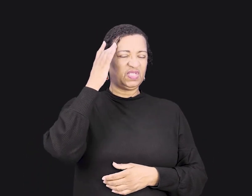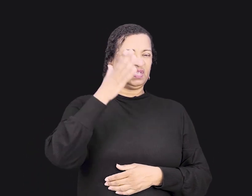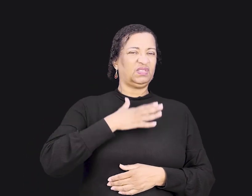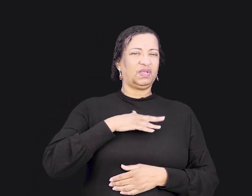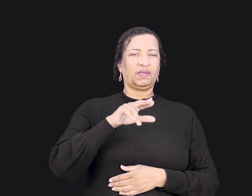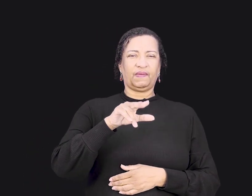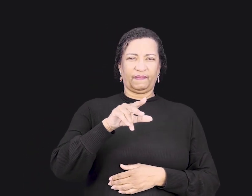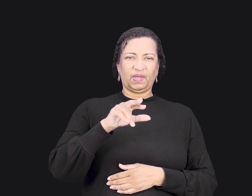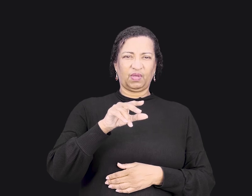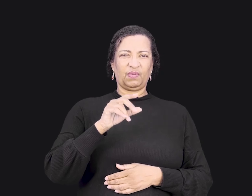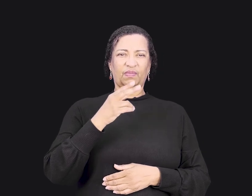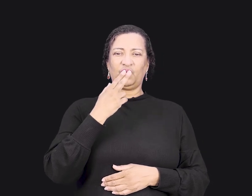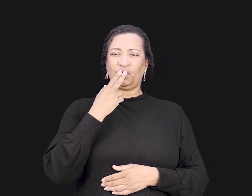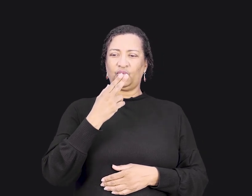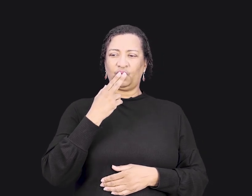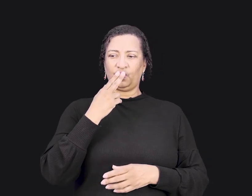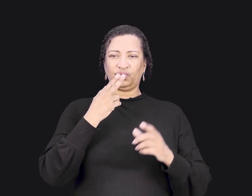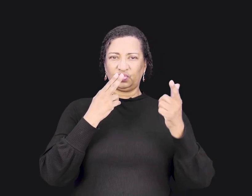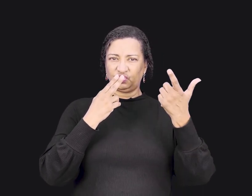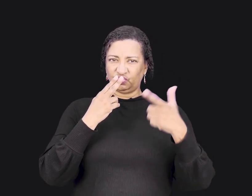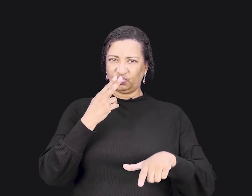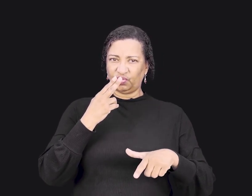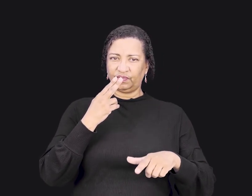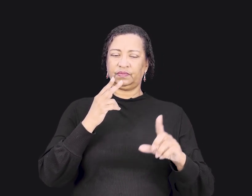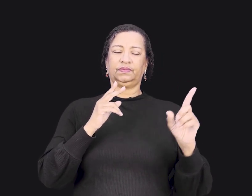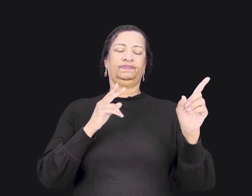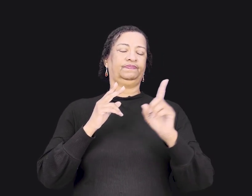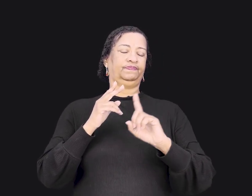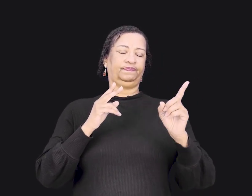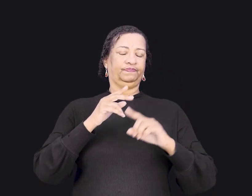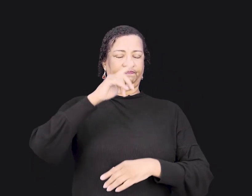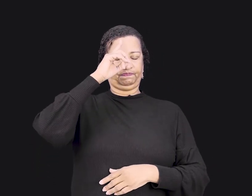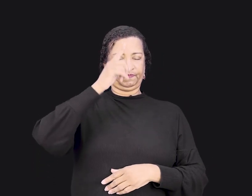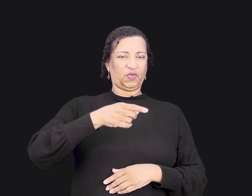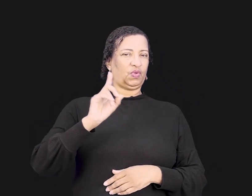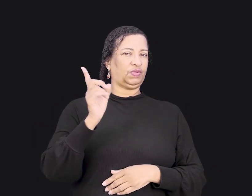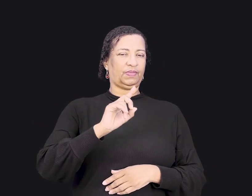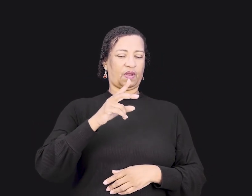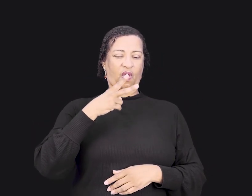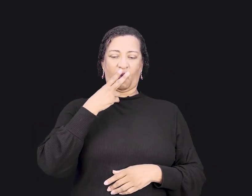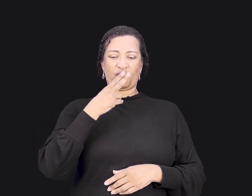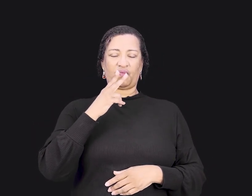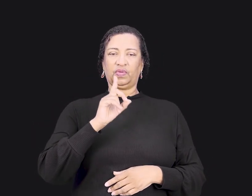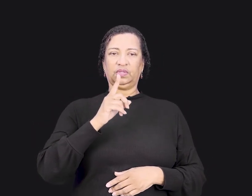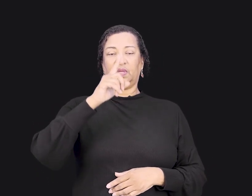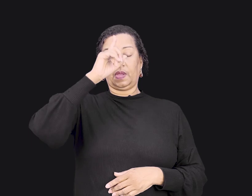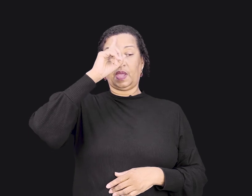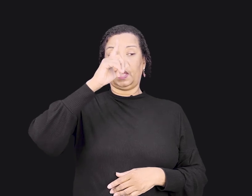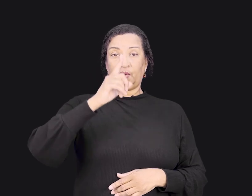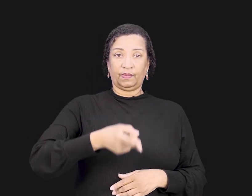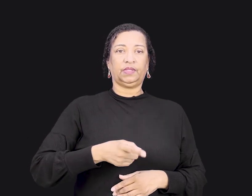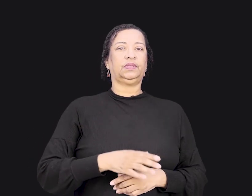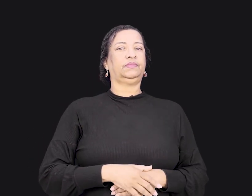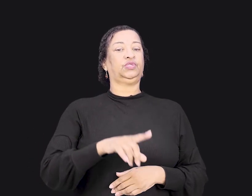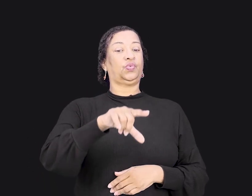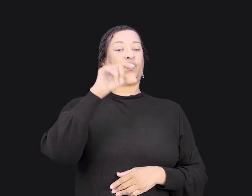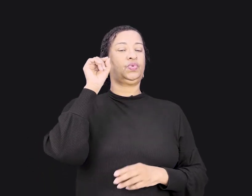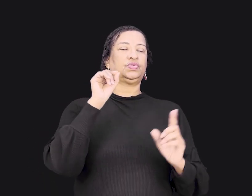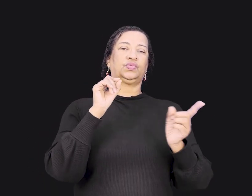irmão se atreveu a fumar outra vez? A ordem para não fumar era um mandamento e não uma opção. Um